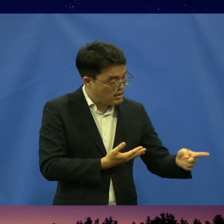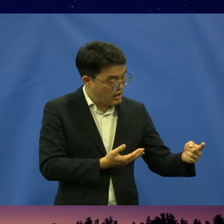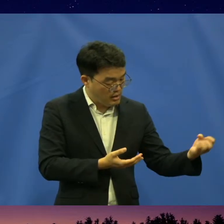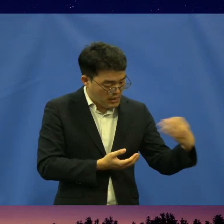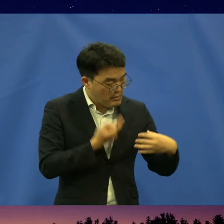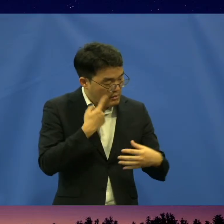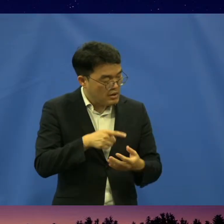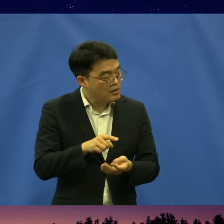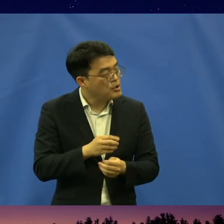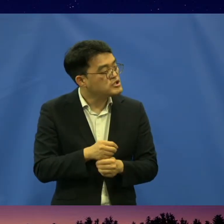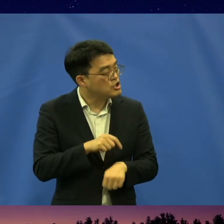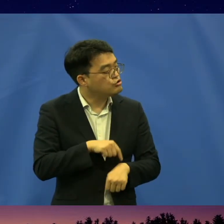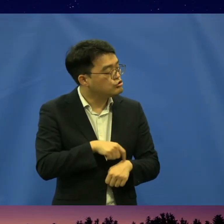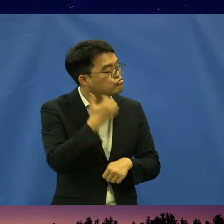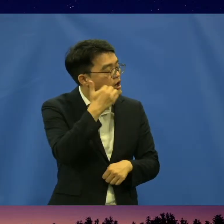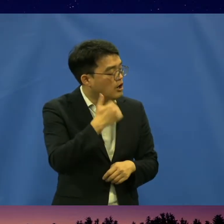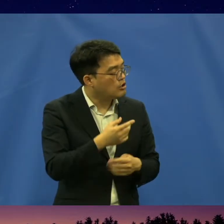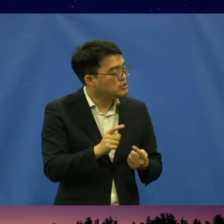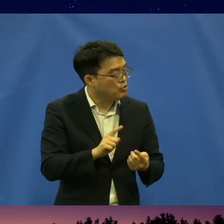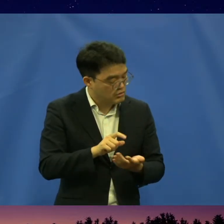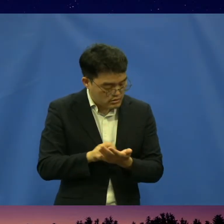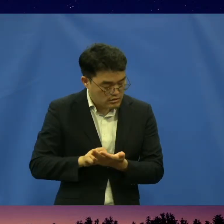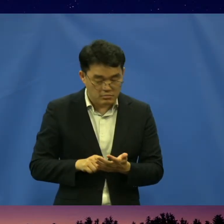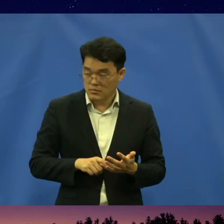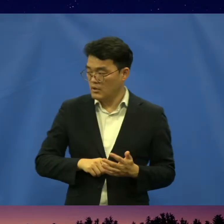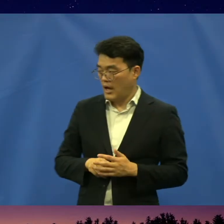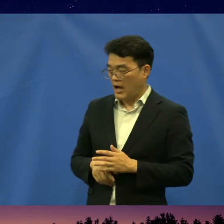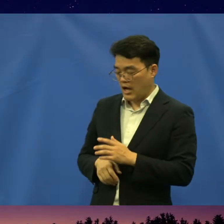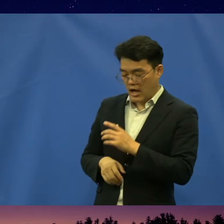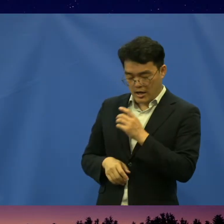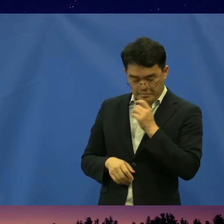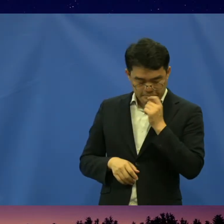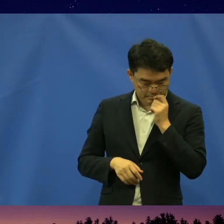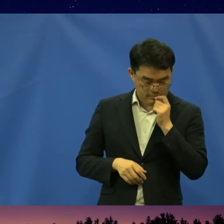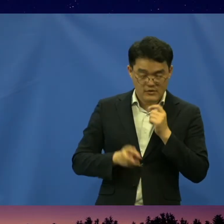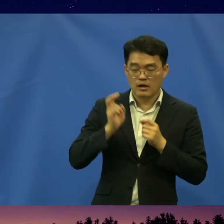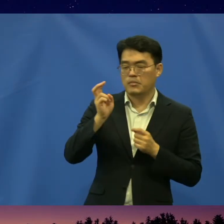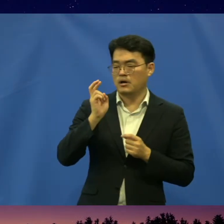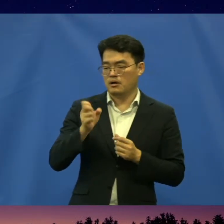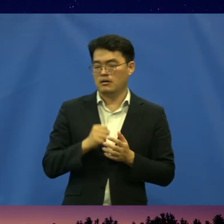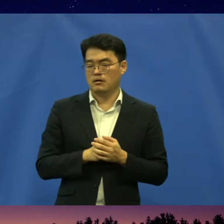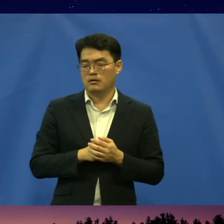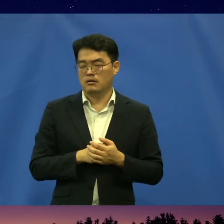않아. 그런 선이 굵어요. 자신이 해야 될 사명이 분명한 사람들.